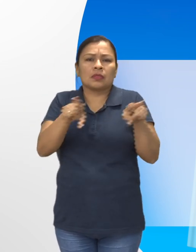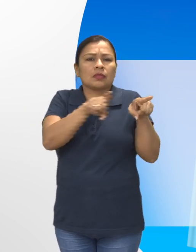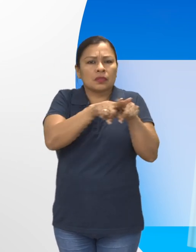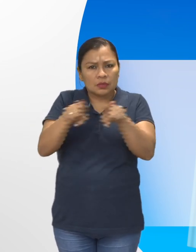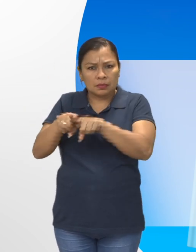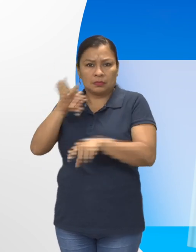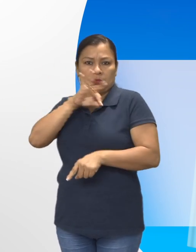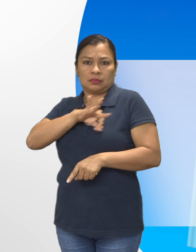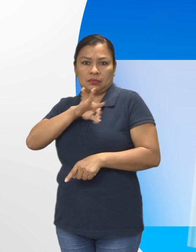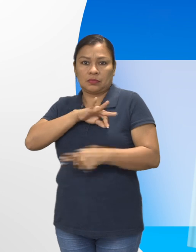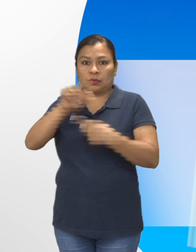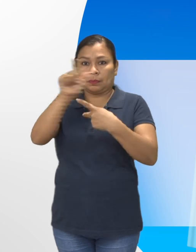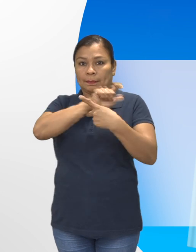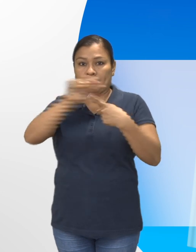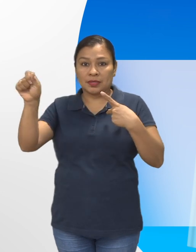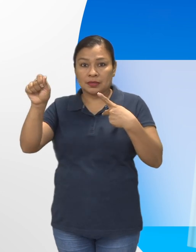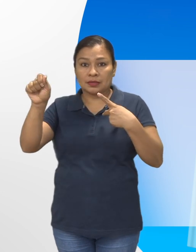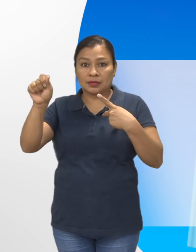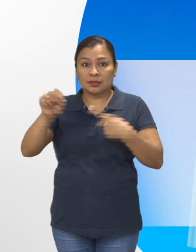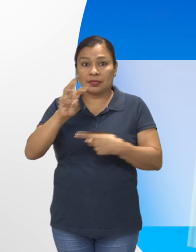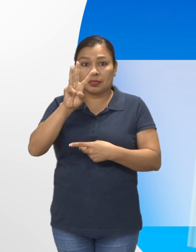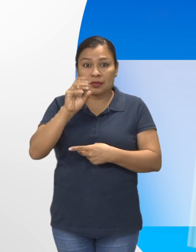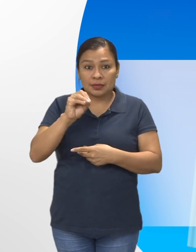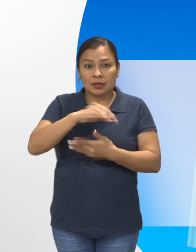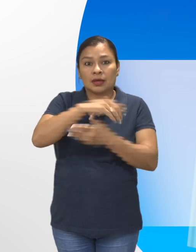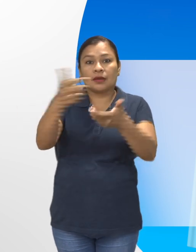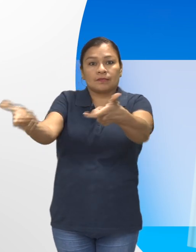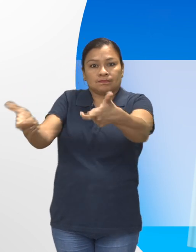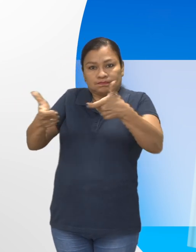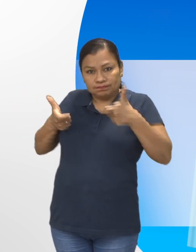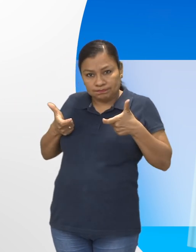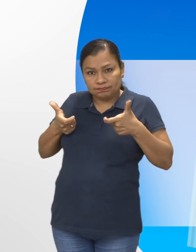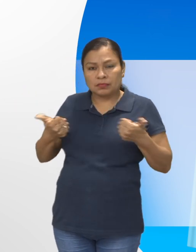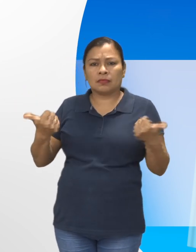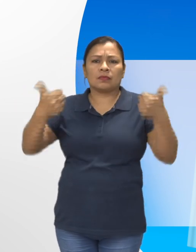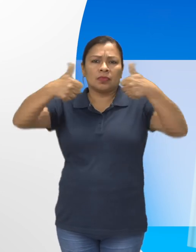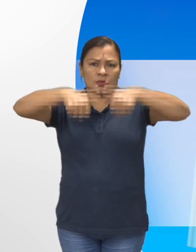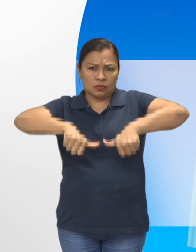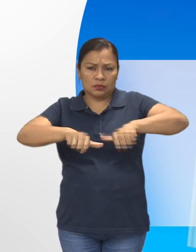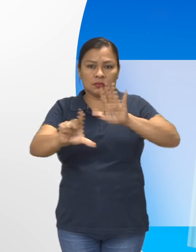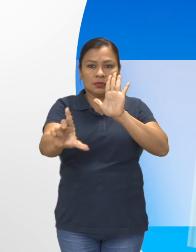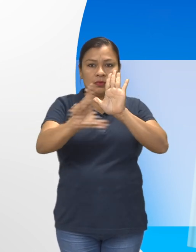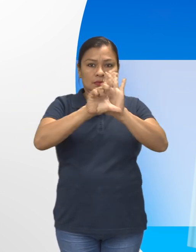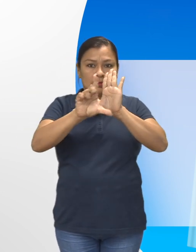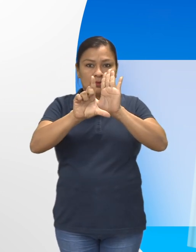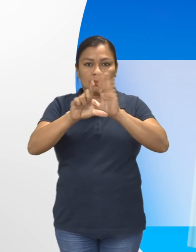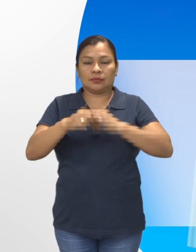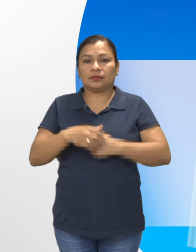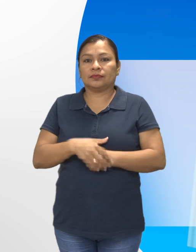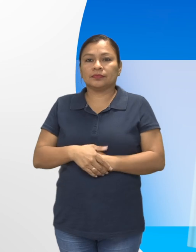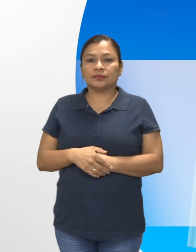nacionales y salario por 13º mes de conformidad con la ley.